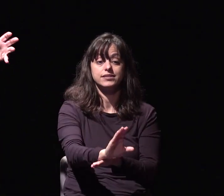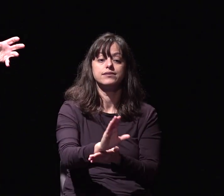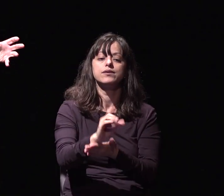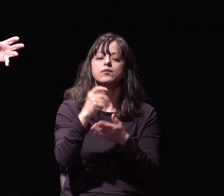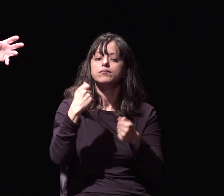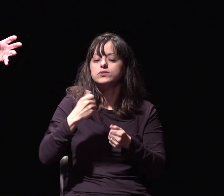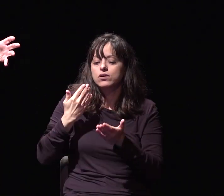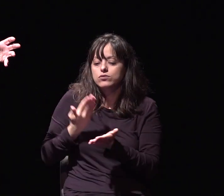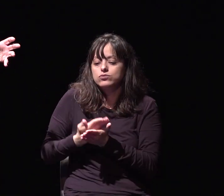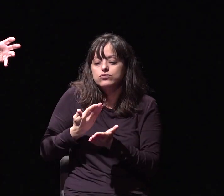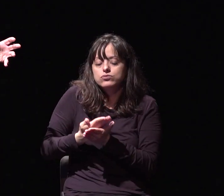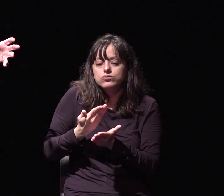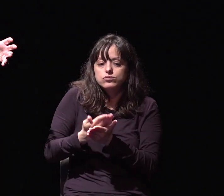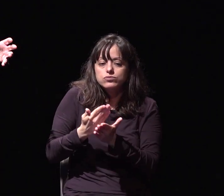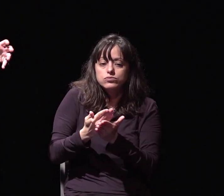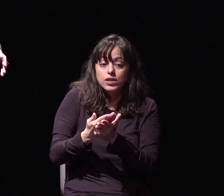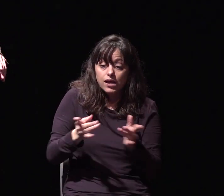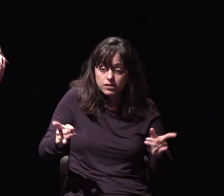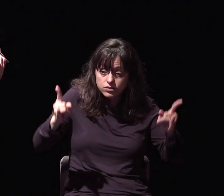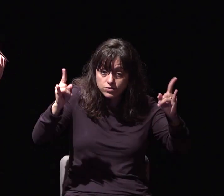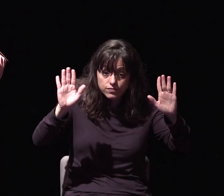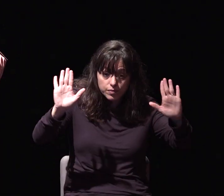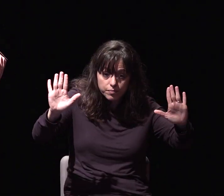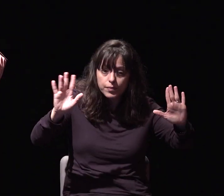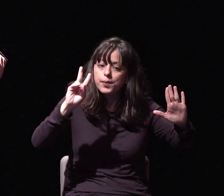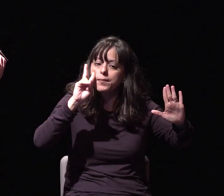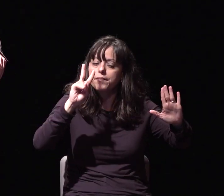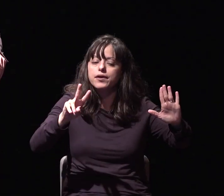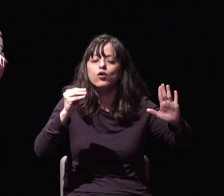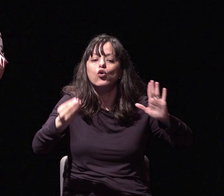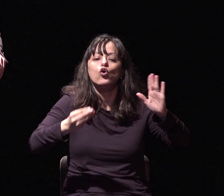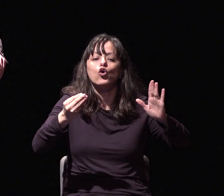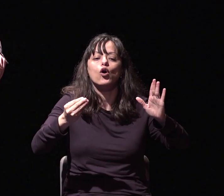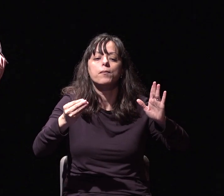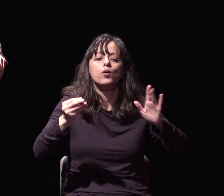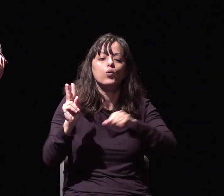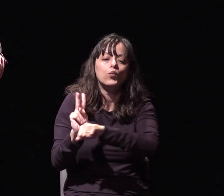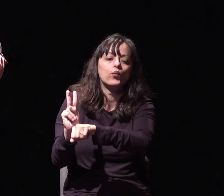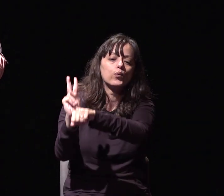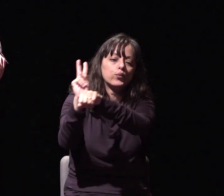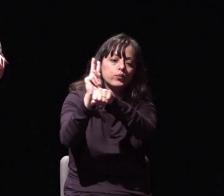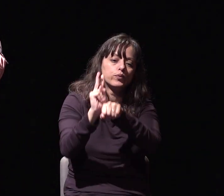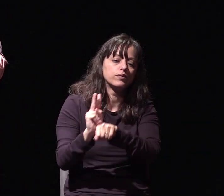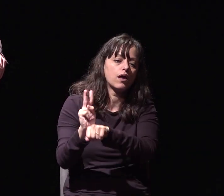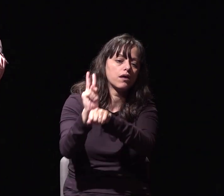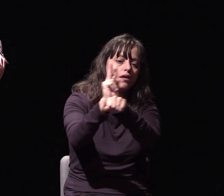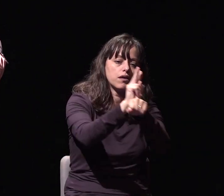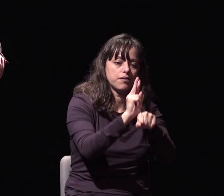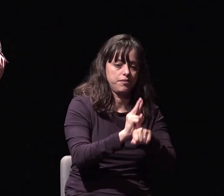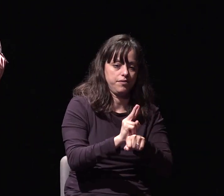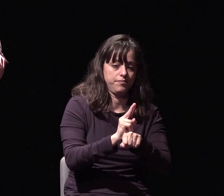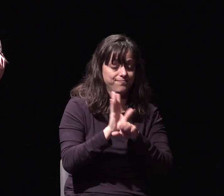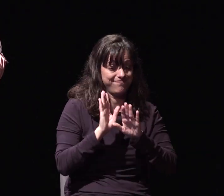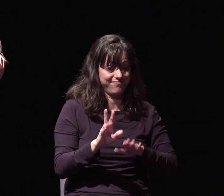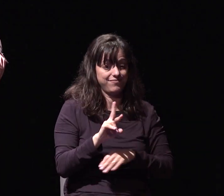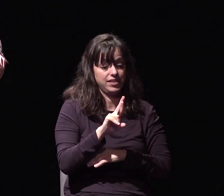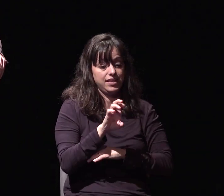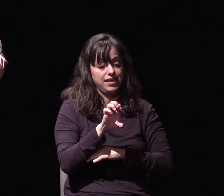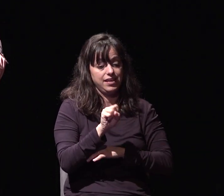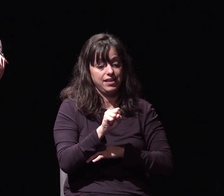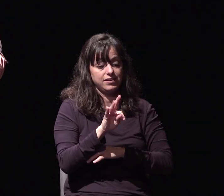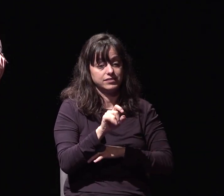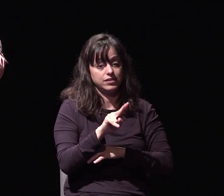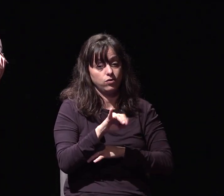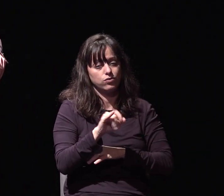gente estude um edifício e que consiga estabelecer procedimentos para cuidar do prédio, entendendo que restauro é uma ação